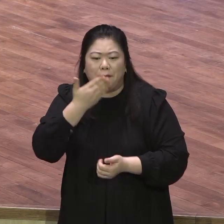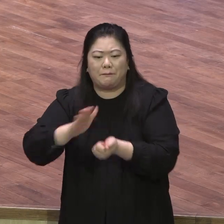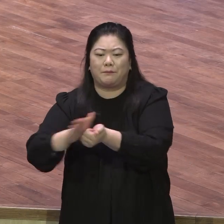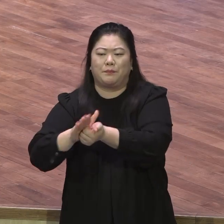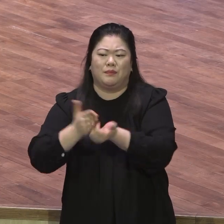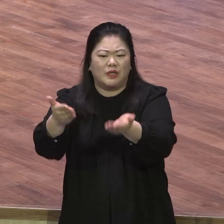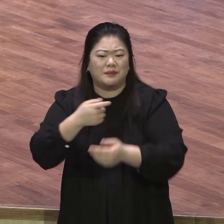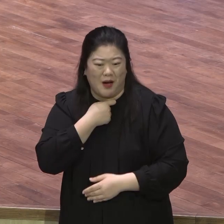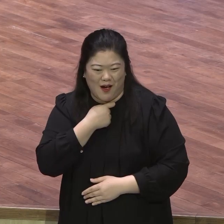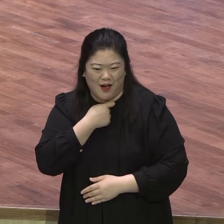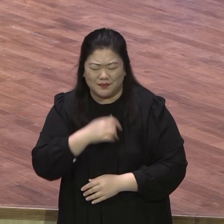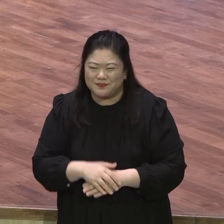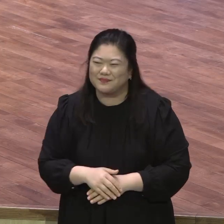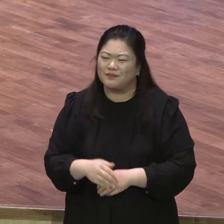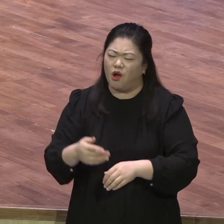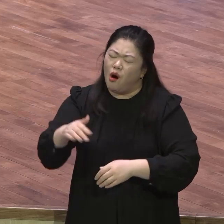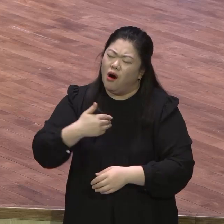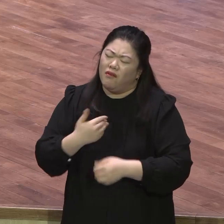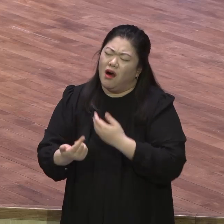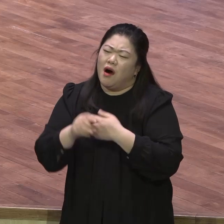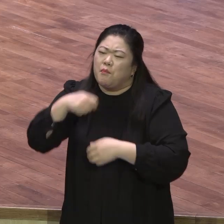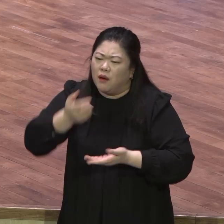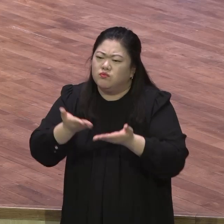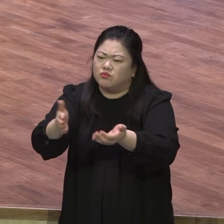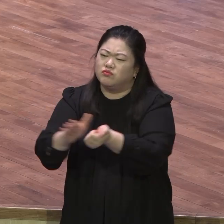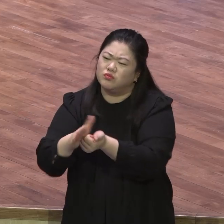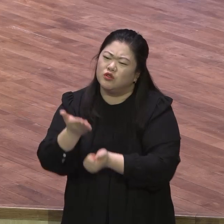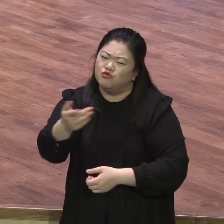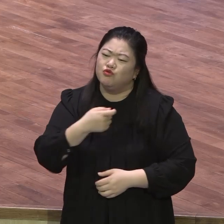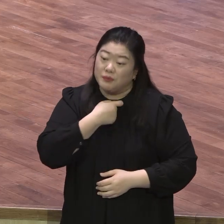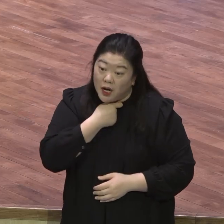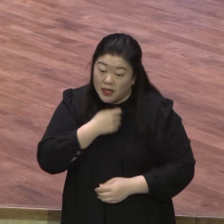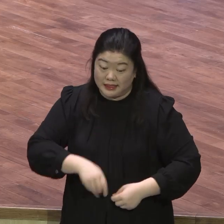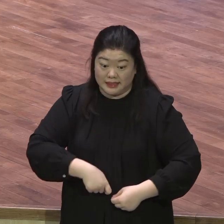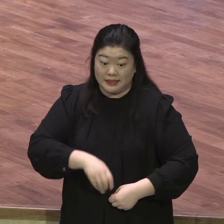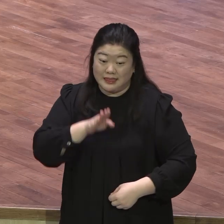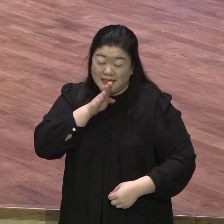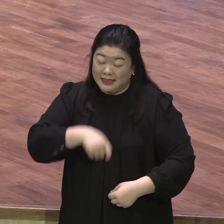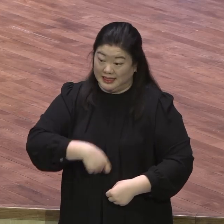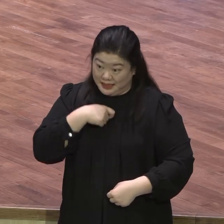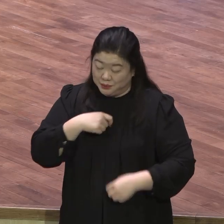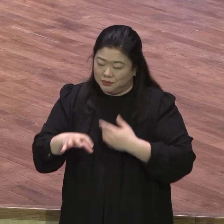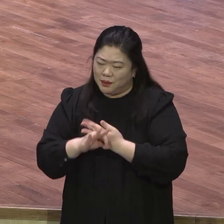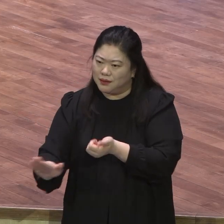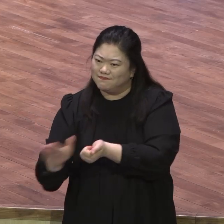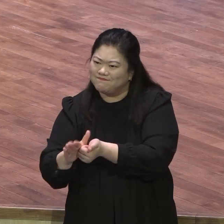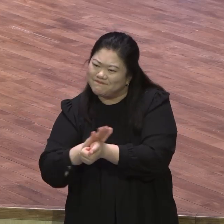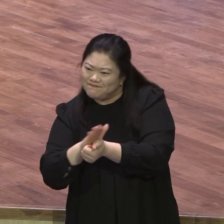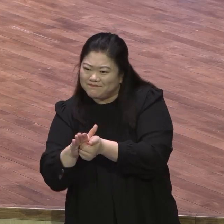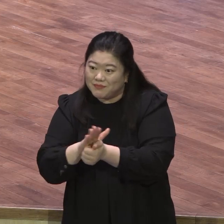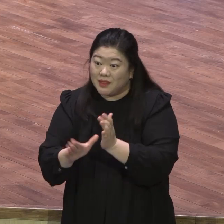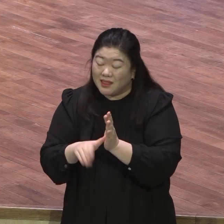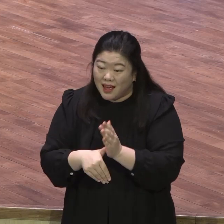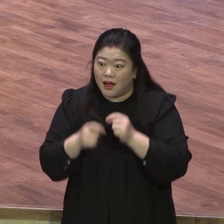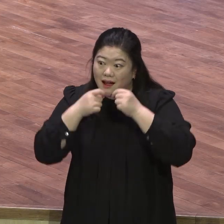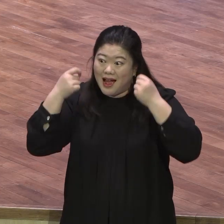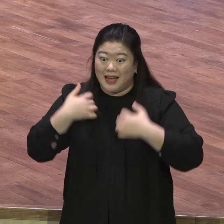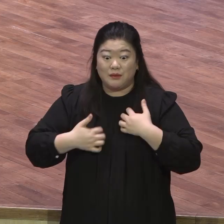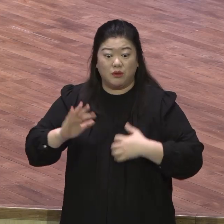고마워서 자꾸 내가 대접하고 싶어서 그런 마음으로 할 때 그게 기쁨이 있는 거지 억지로